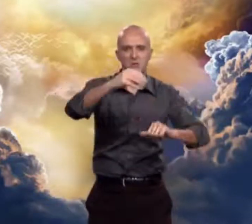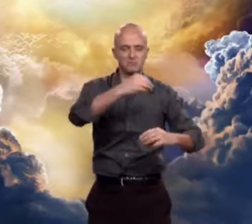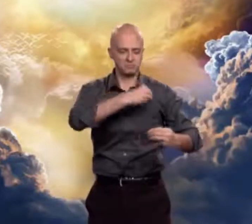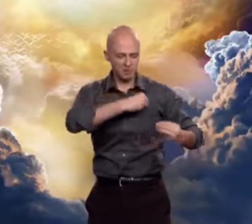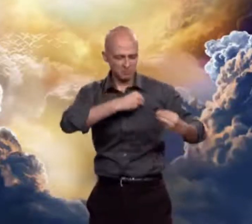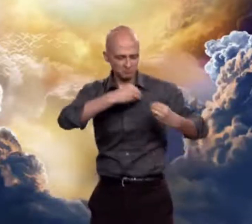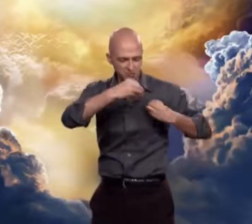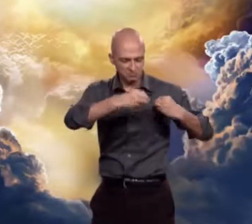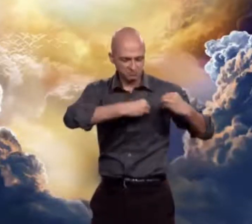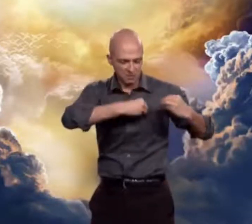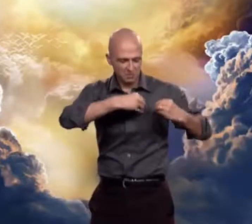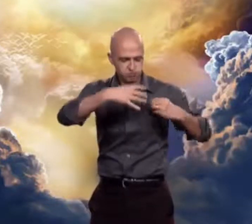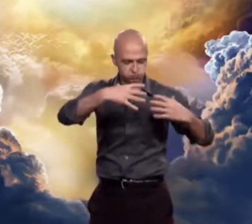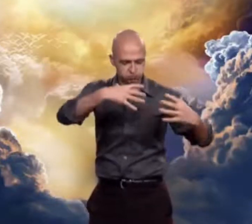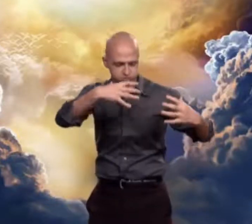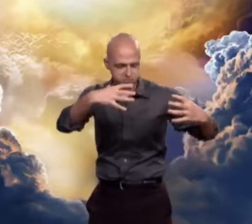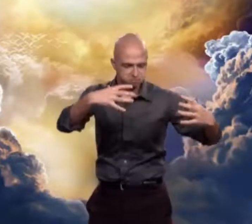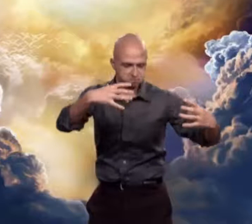elevada. Banidos do céu.